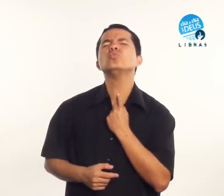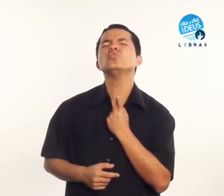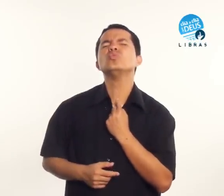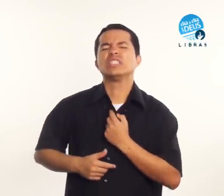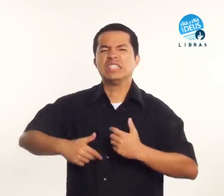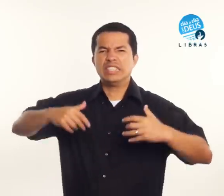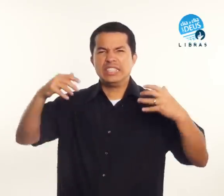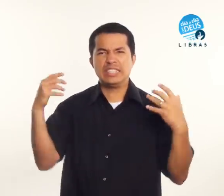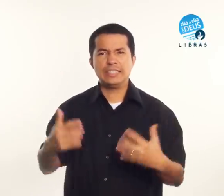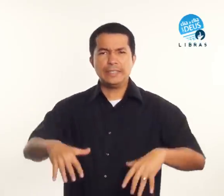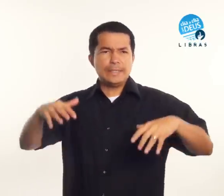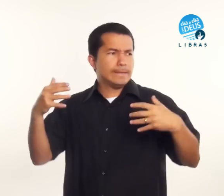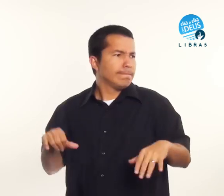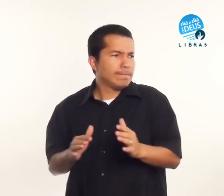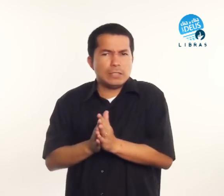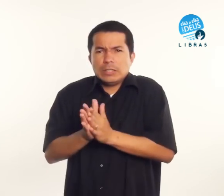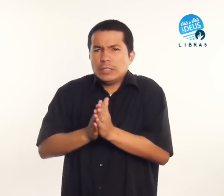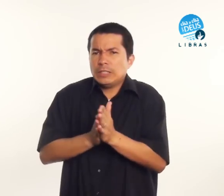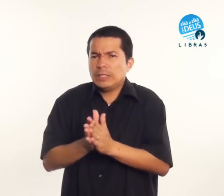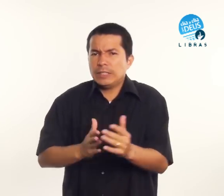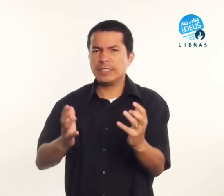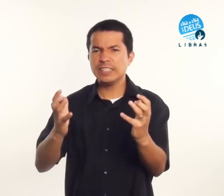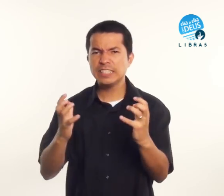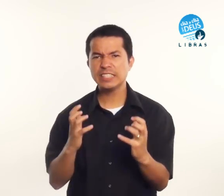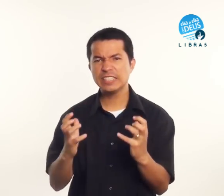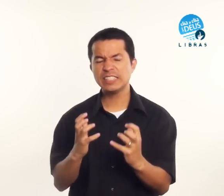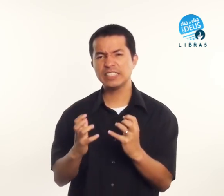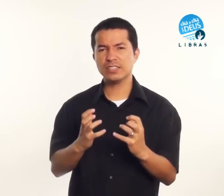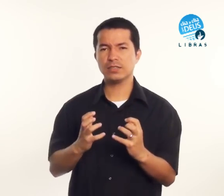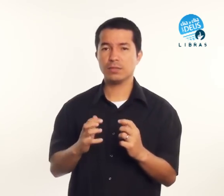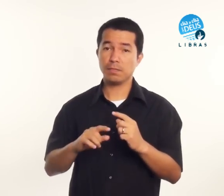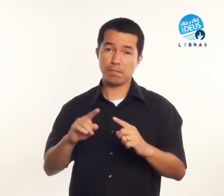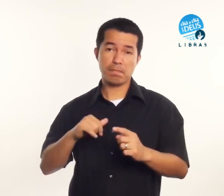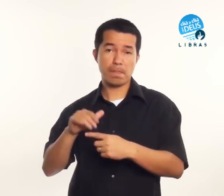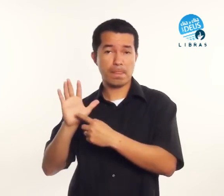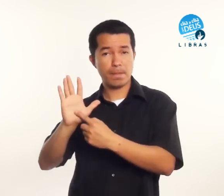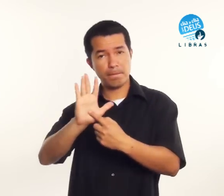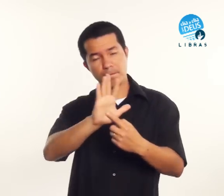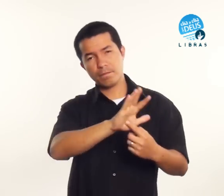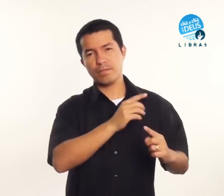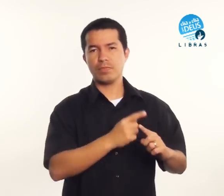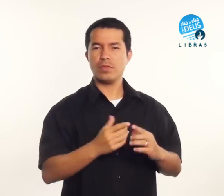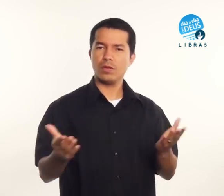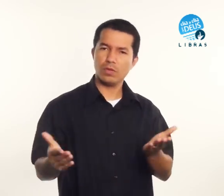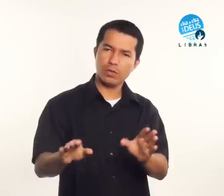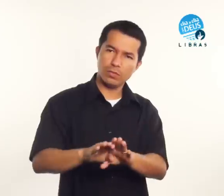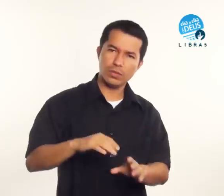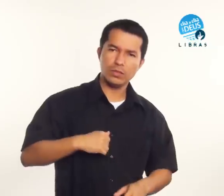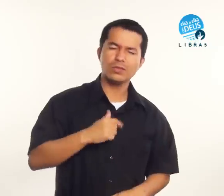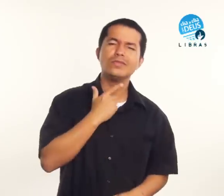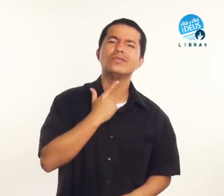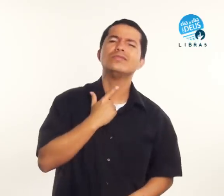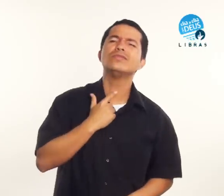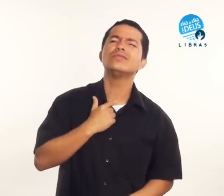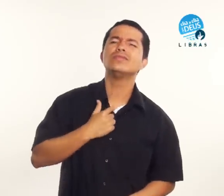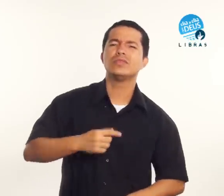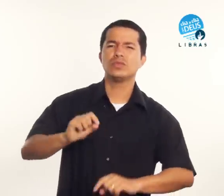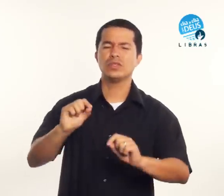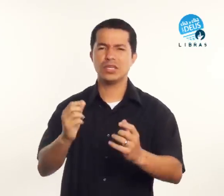estão dentro da gente e que se manifestam como desejos de